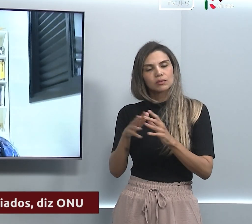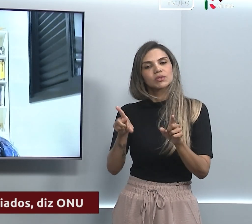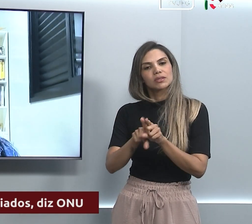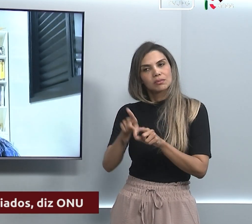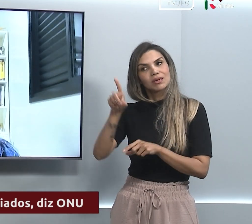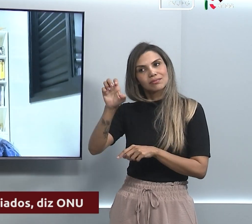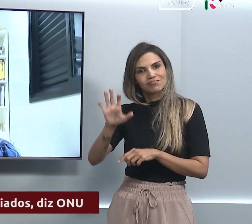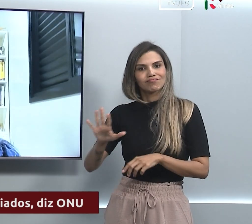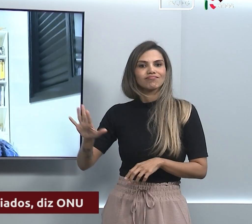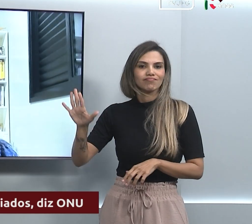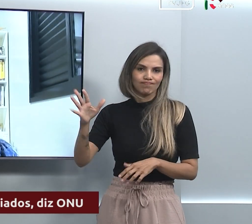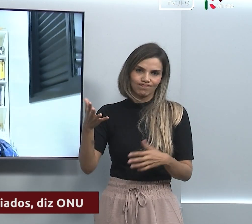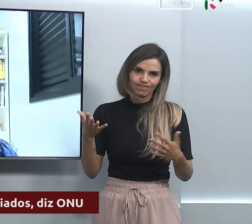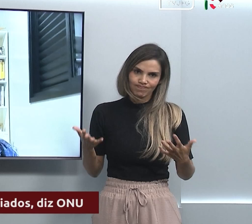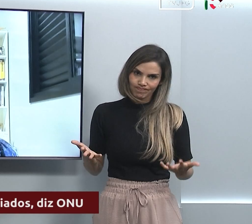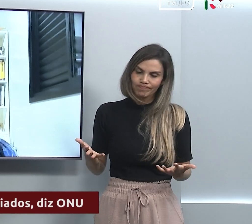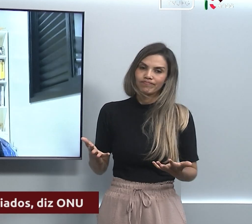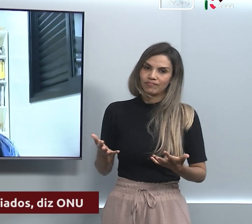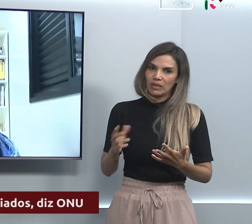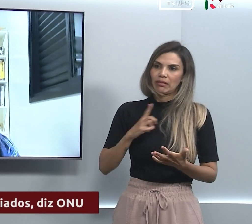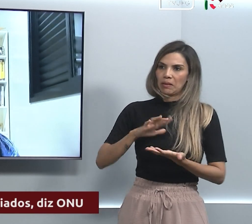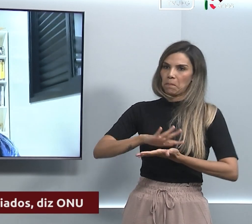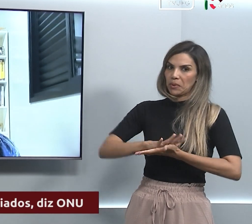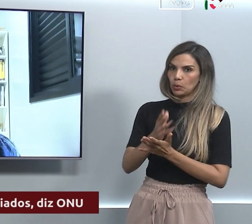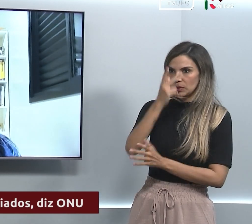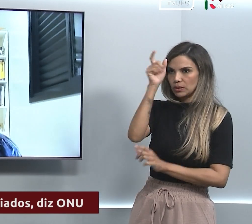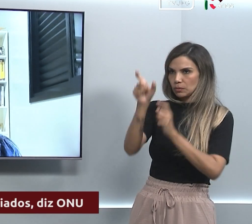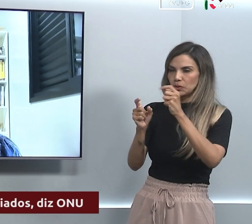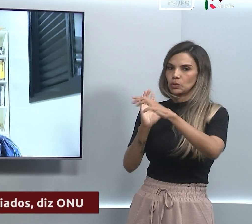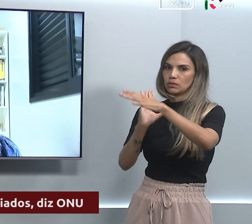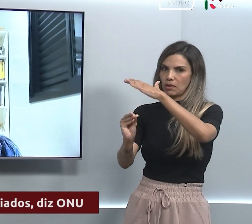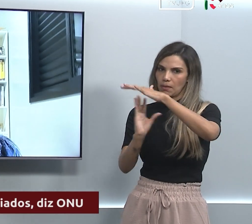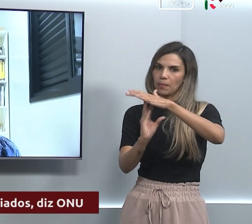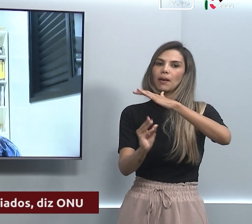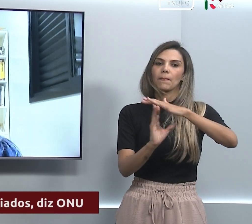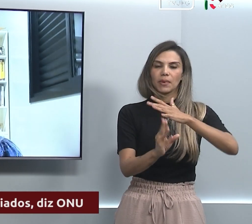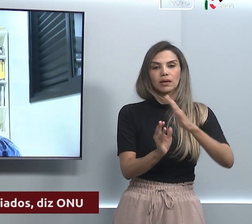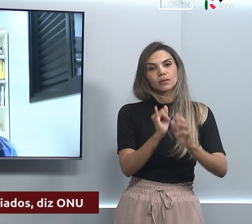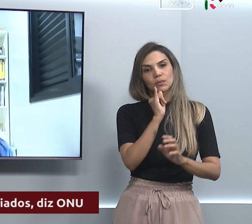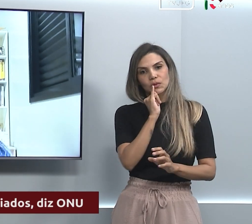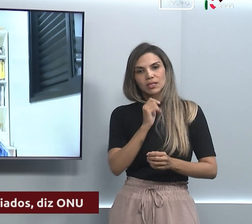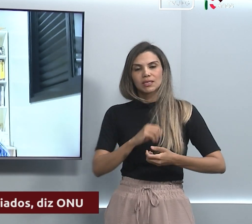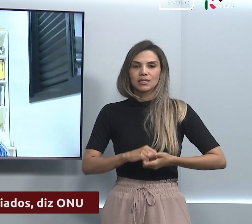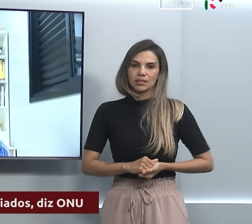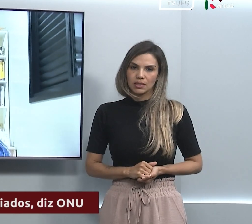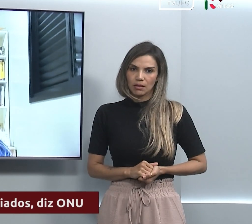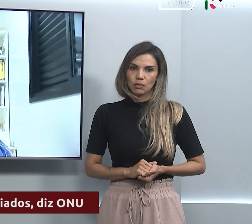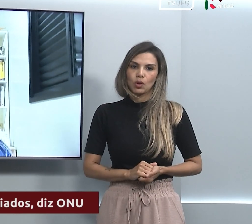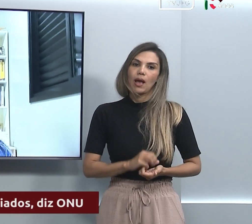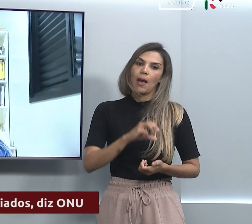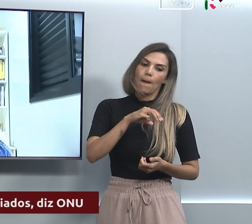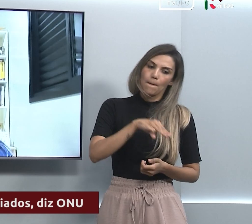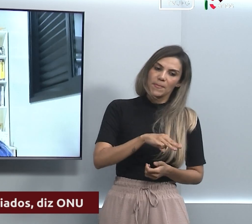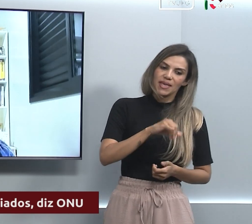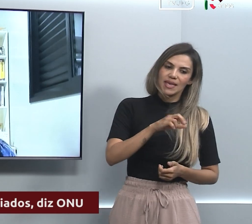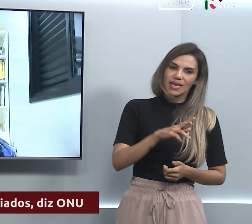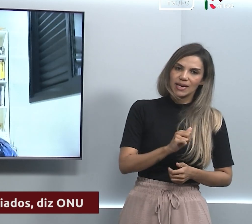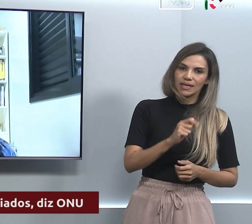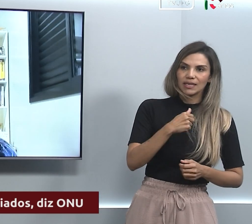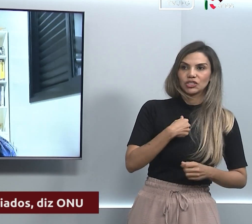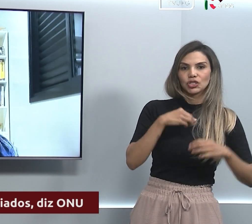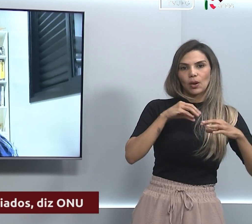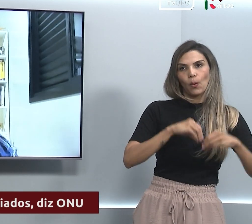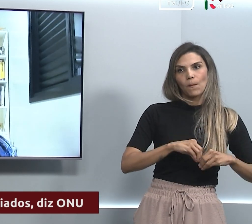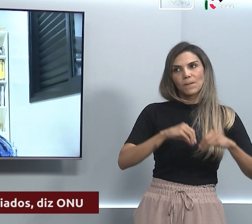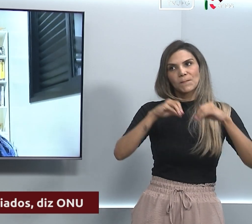É importante a gente entender que existe uma diferença entre ser migrante e ser refugiado, antes de tudo.